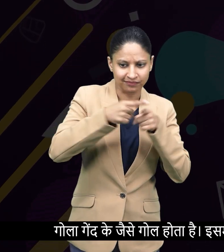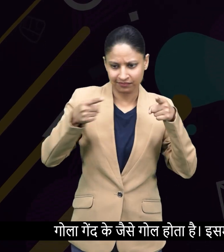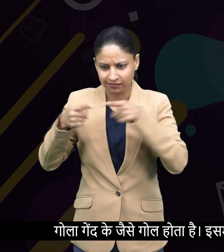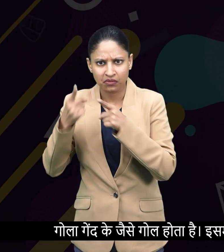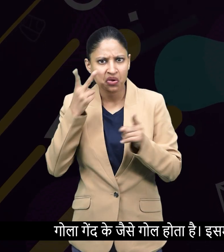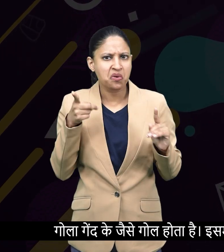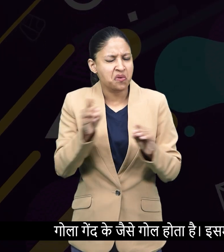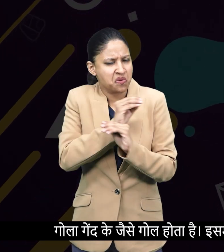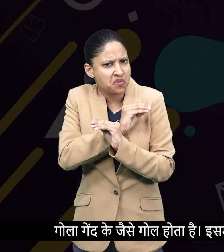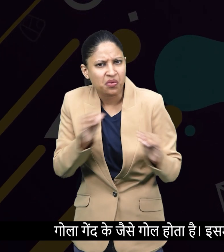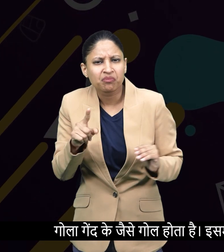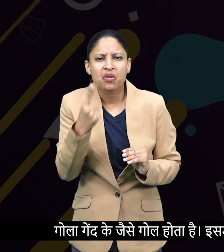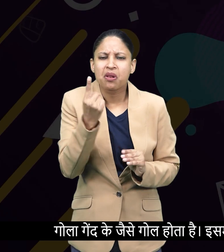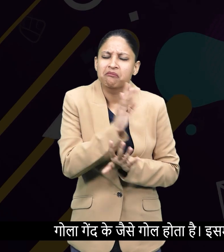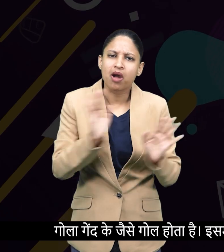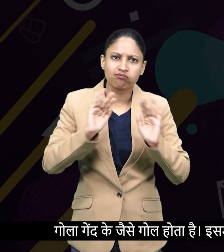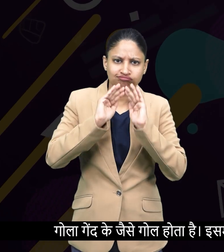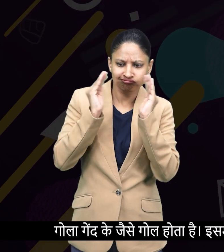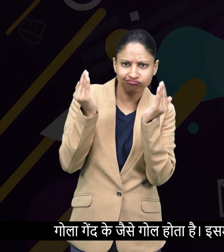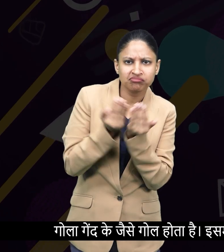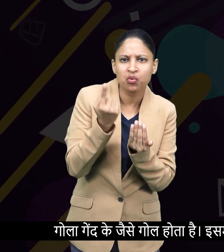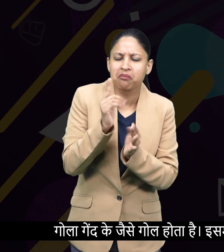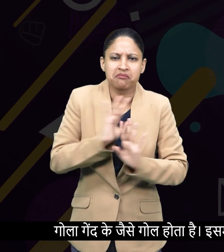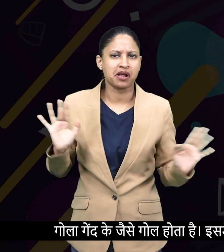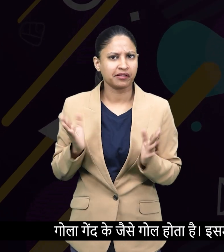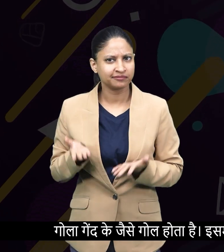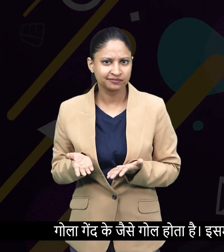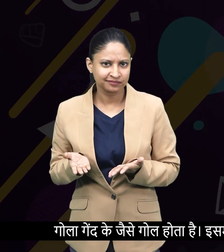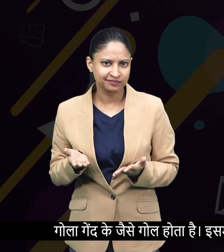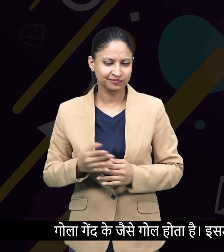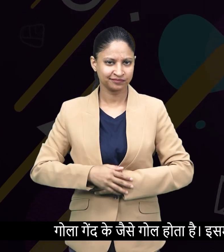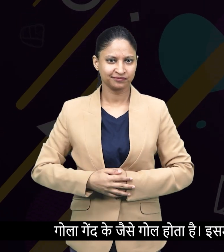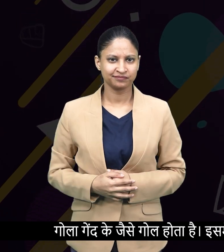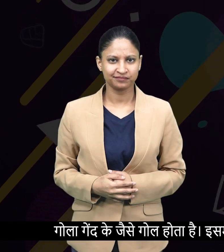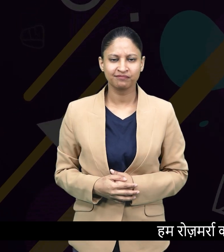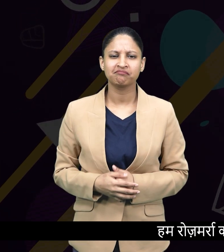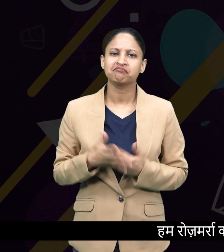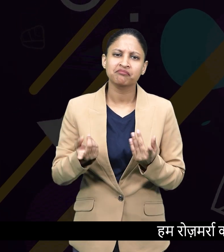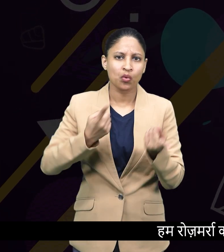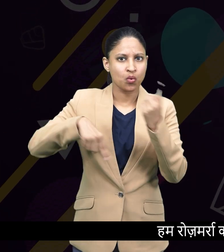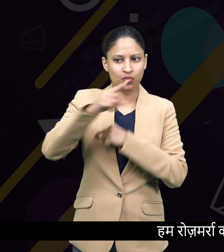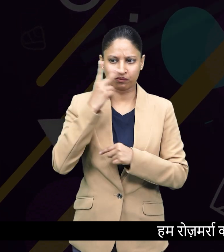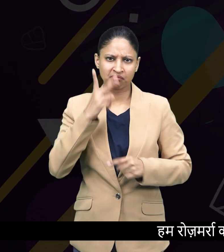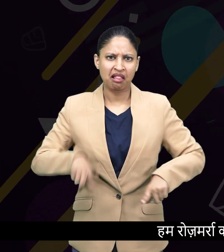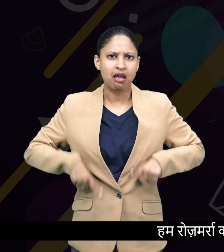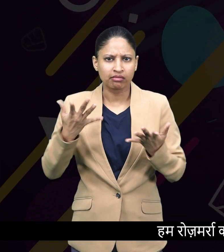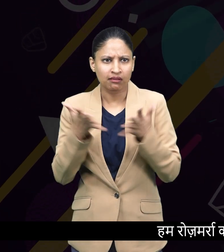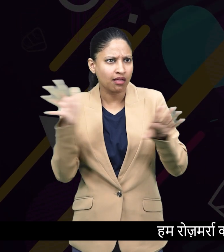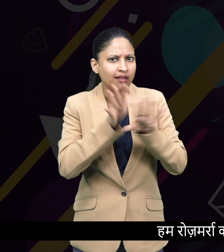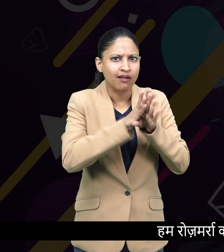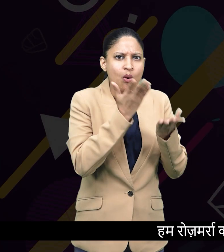इसमें कोई कोने नहीं होते और सिर्फ एक वक्र सतह होती है। हम रोजमर्रा की जिंदगी